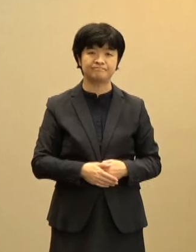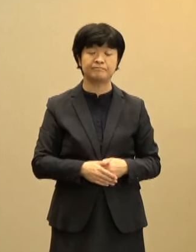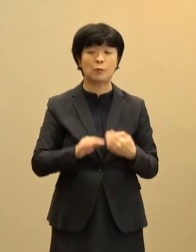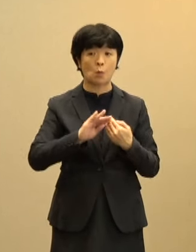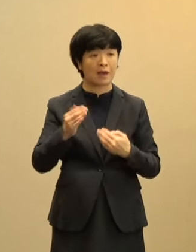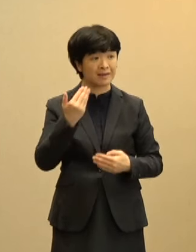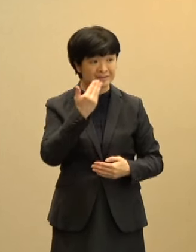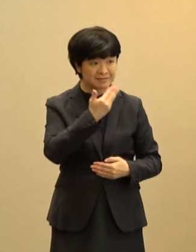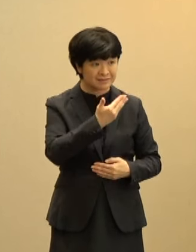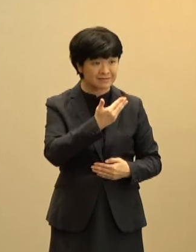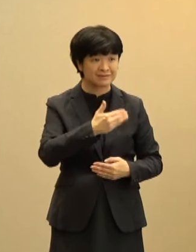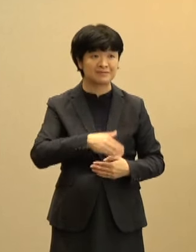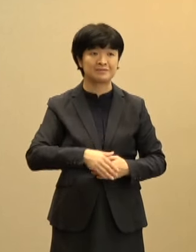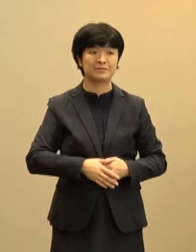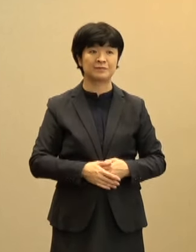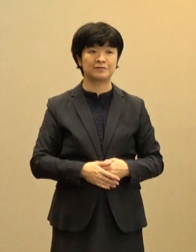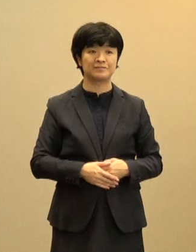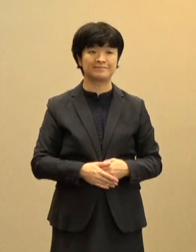ます。他はいかがでしょうか。